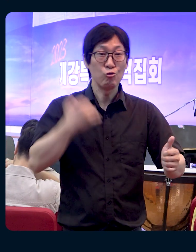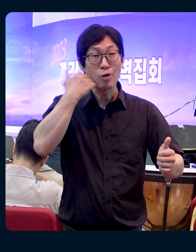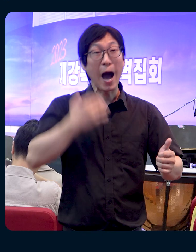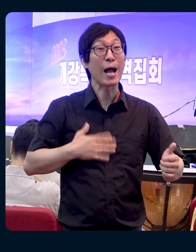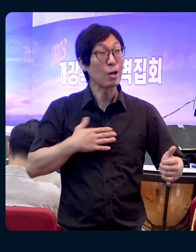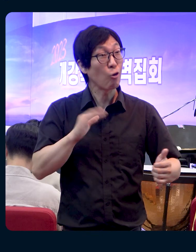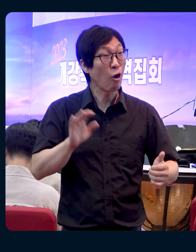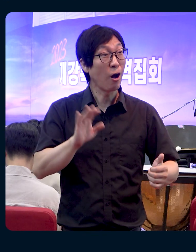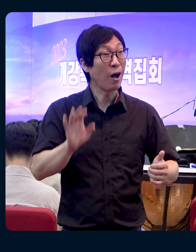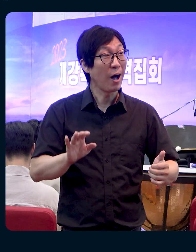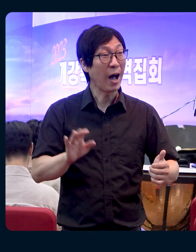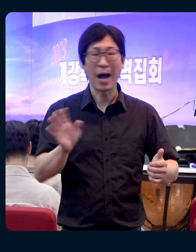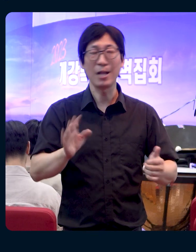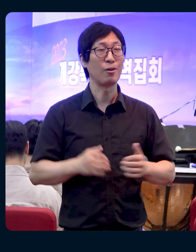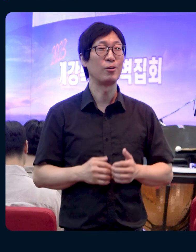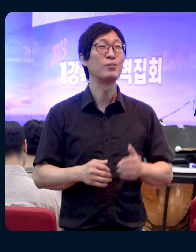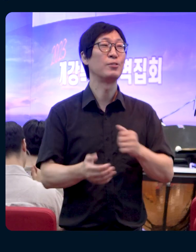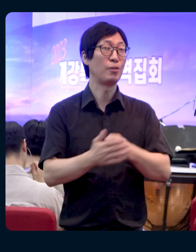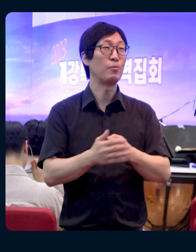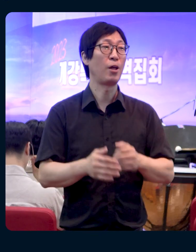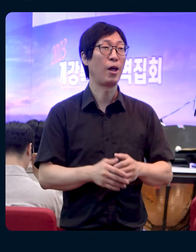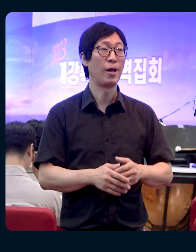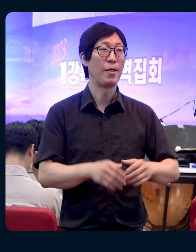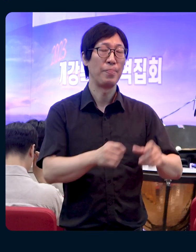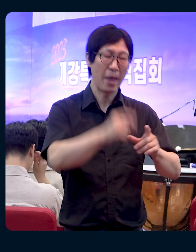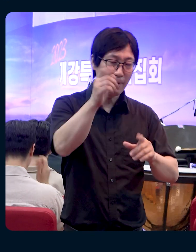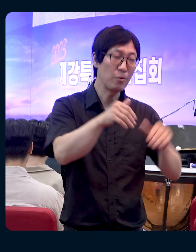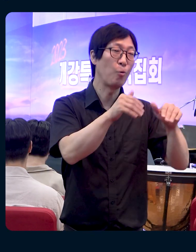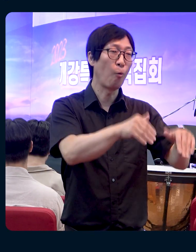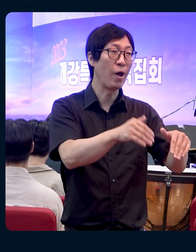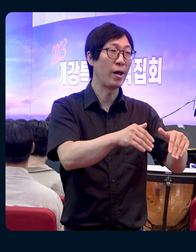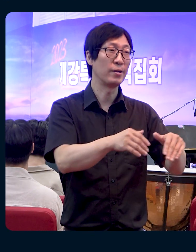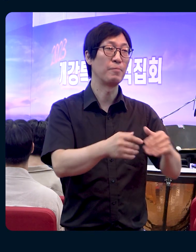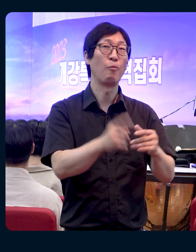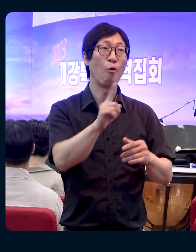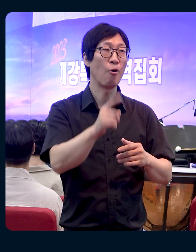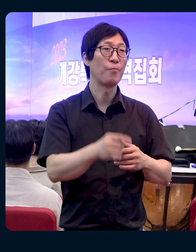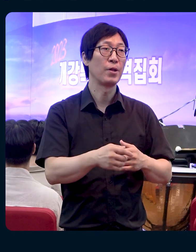수동적이라는 것, 이거는요 절대 마음이 들어가지 않습니다.